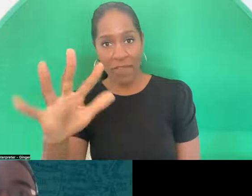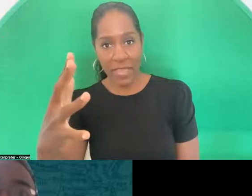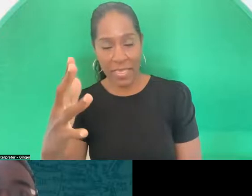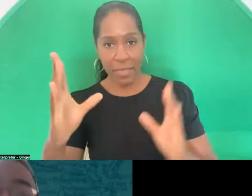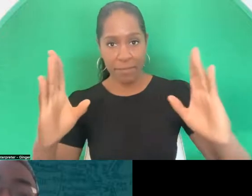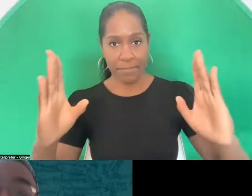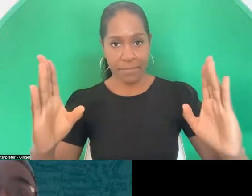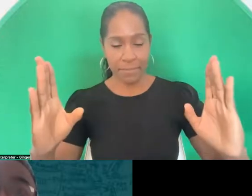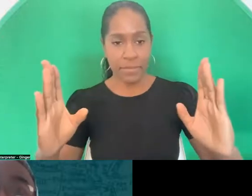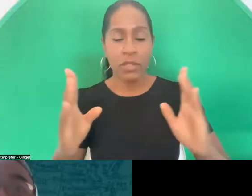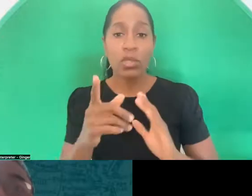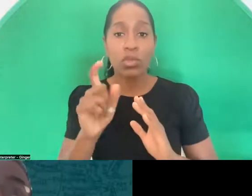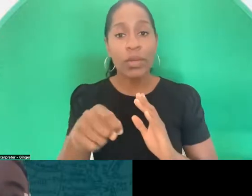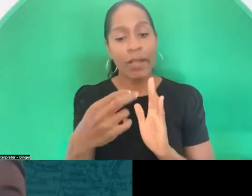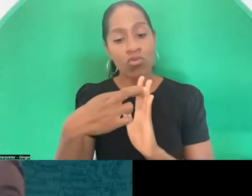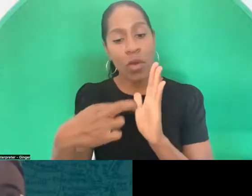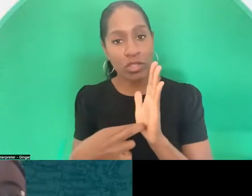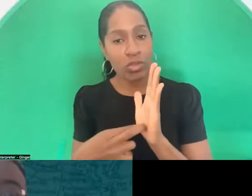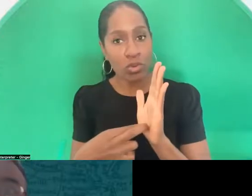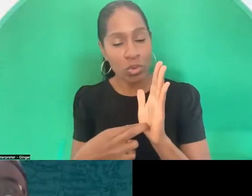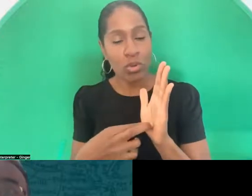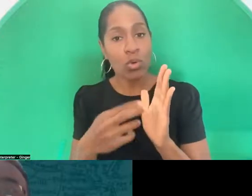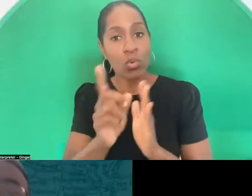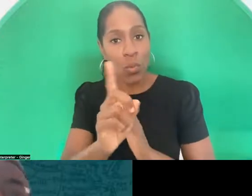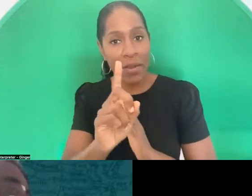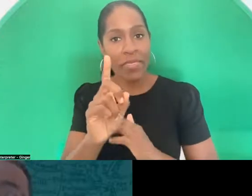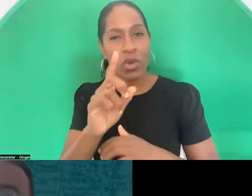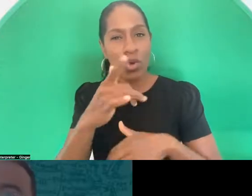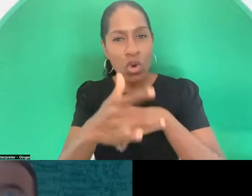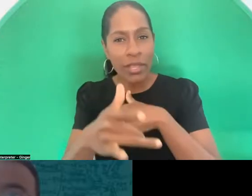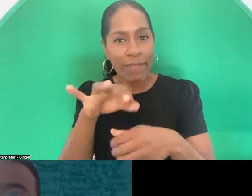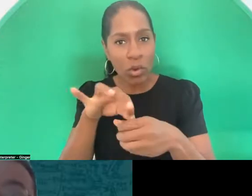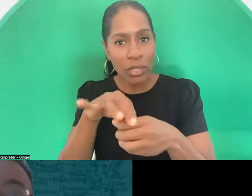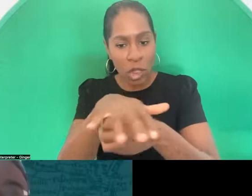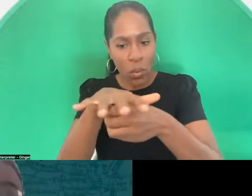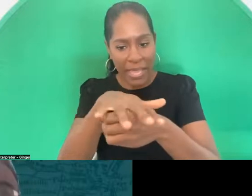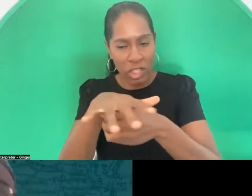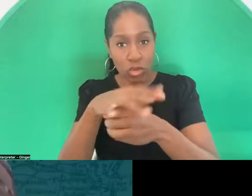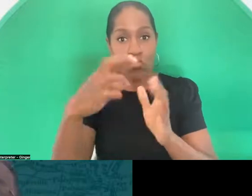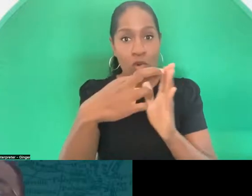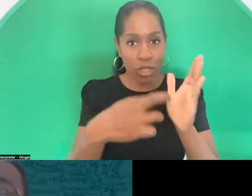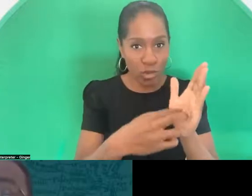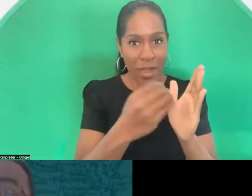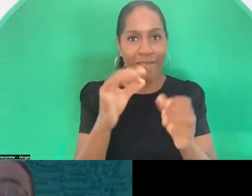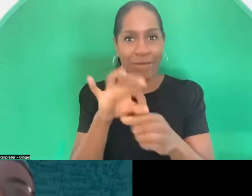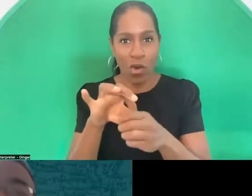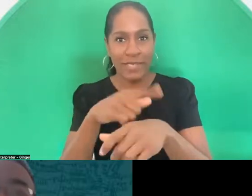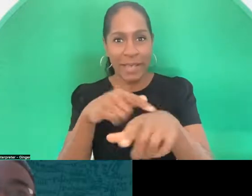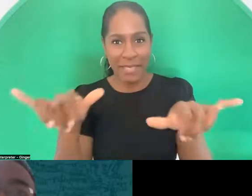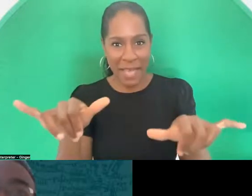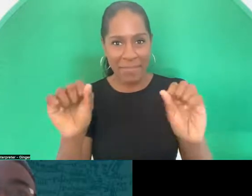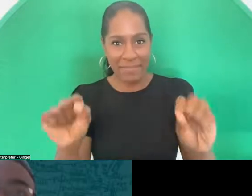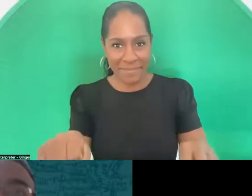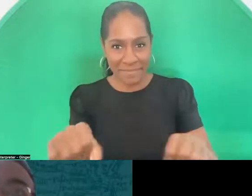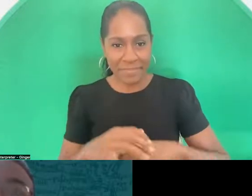y uno puede registrarse en un lugar de votación anticipada y eso es muy importante y lo único que